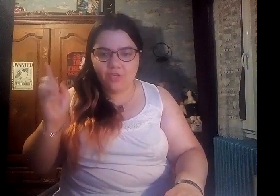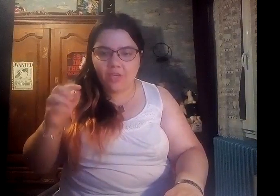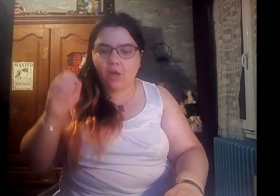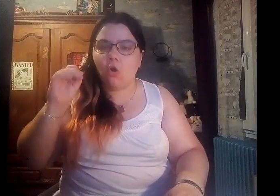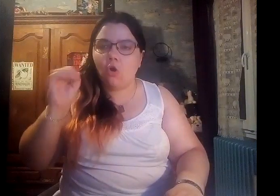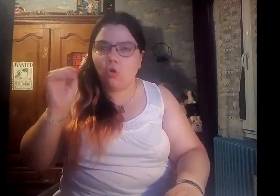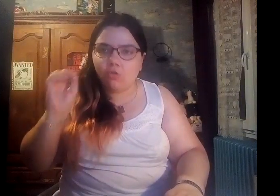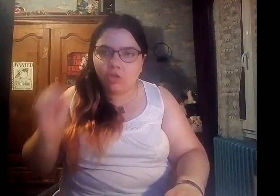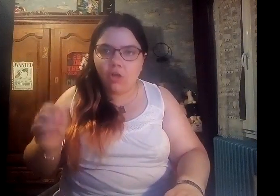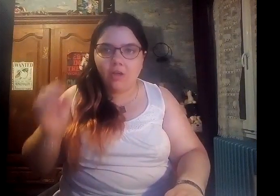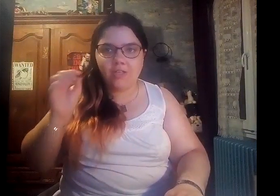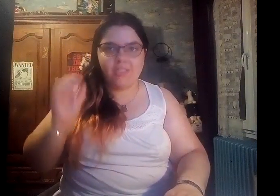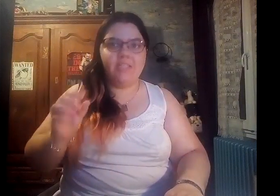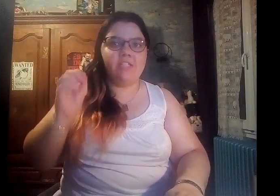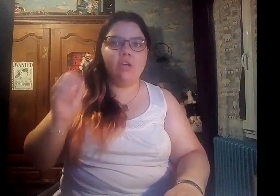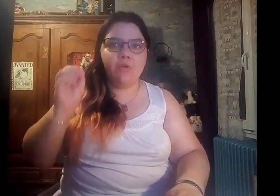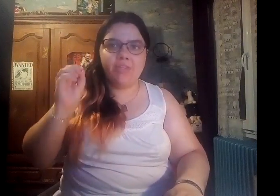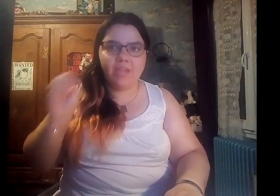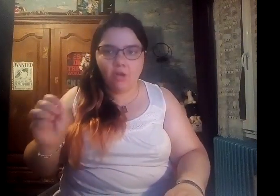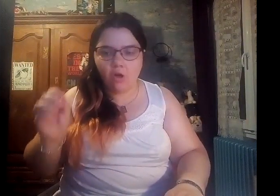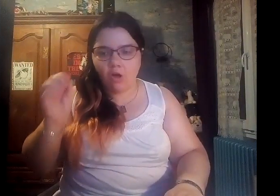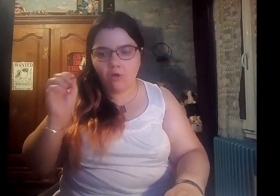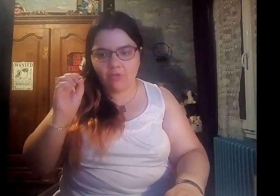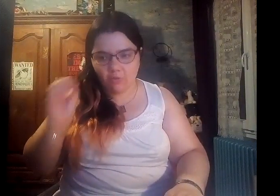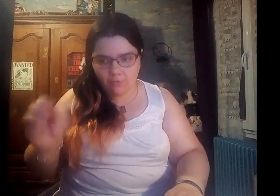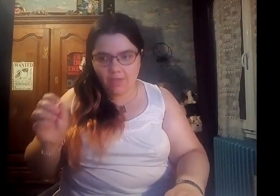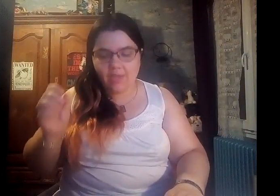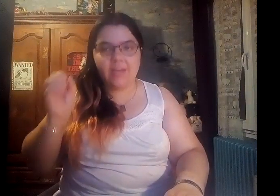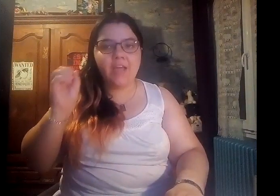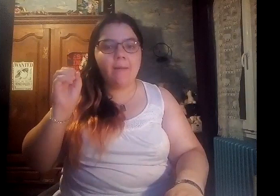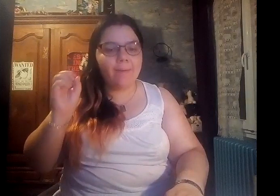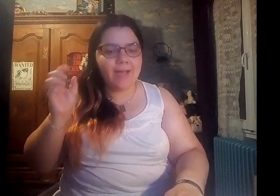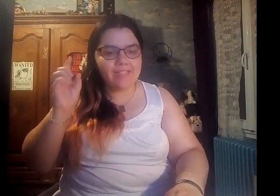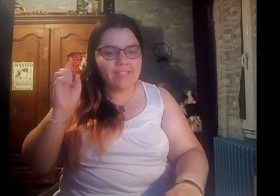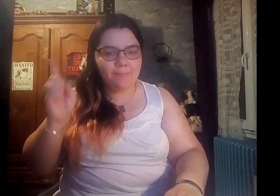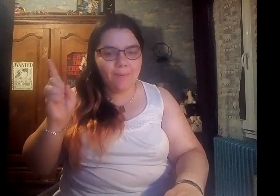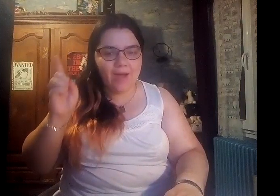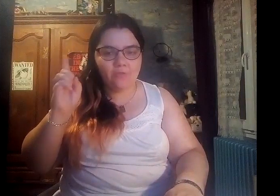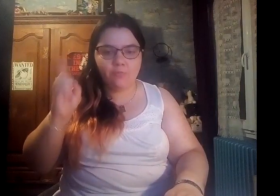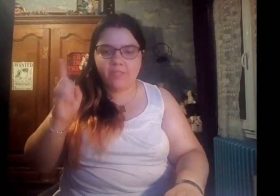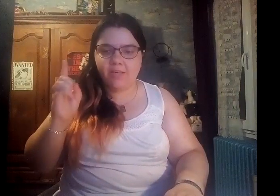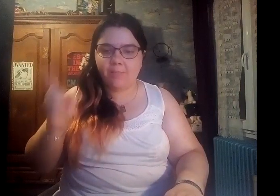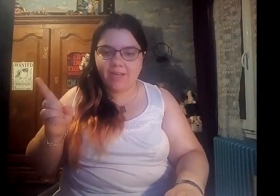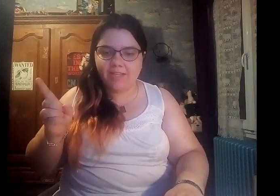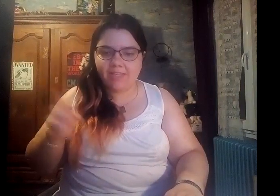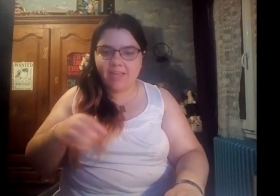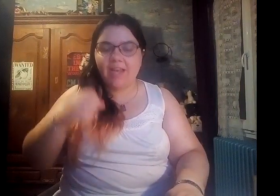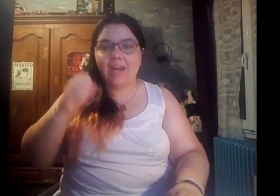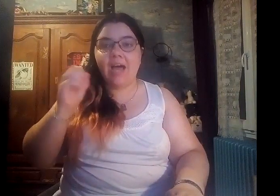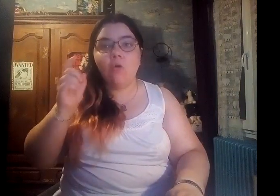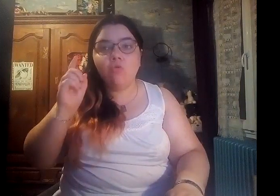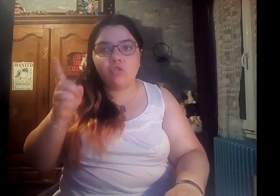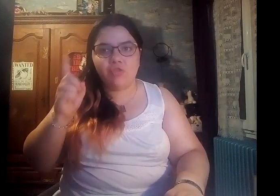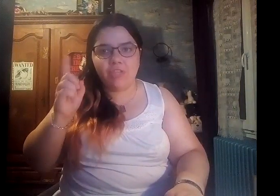le compteur the storyteller en VO lien principal du pizza plex là où se